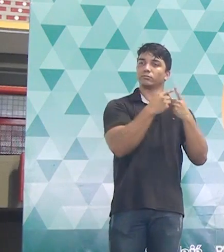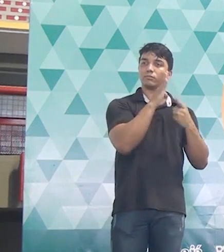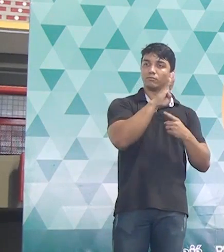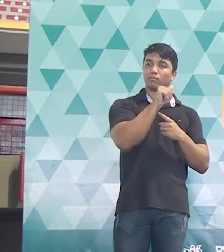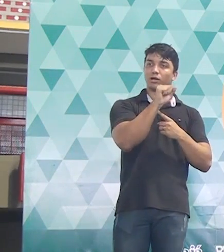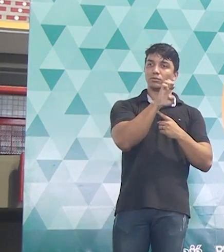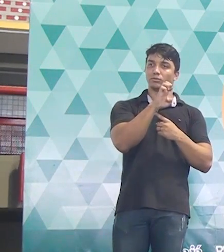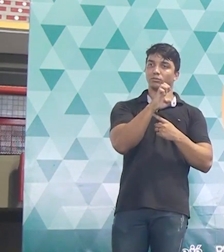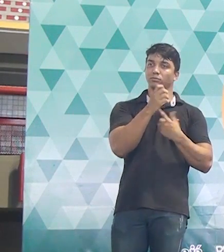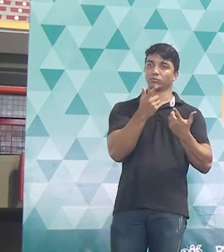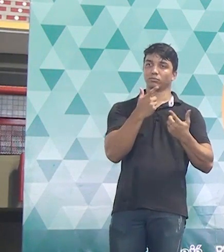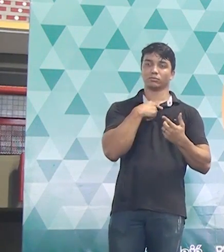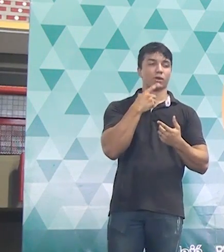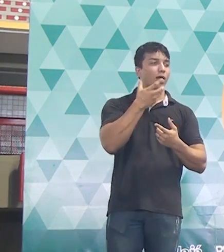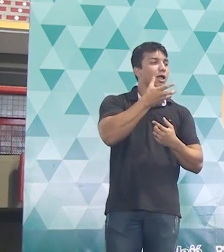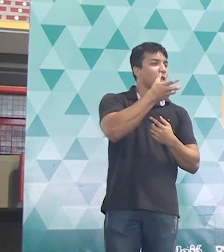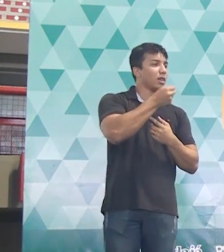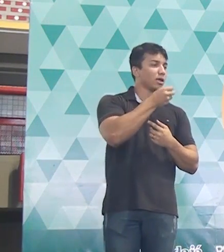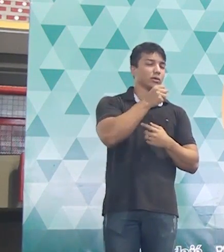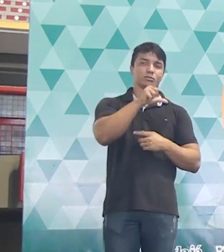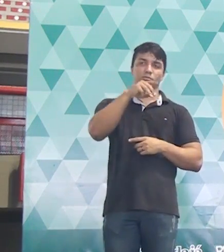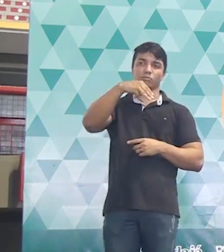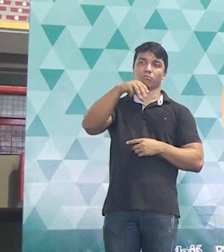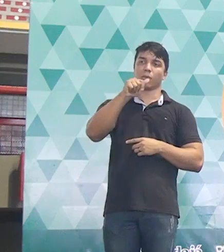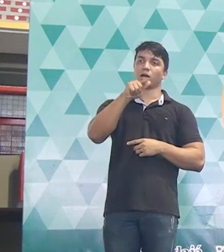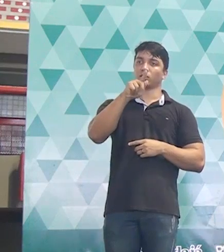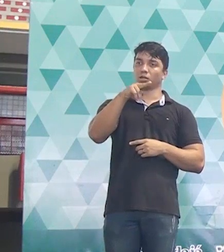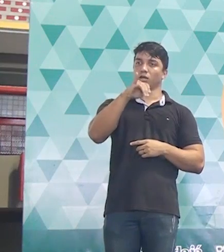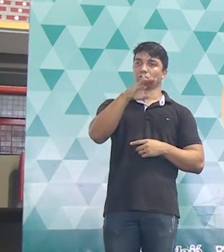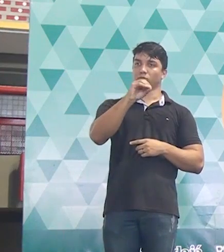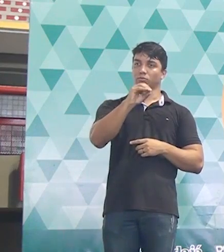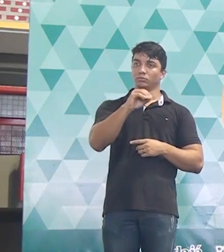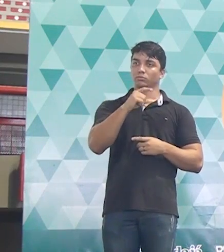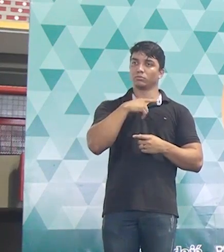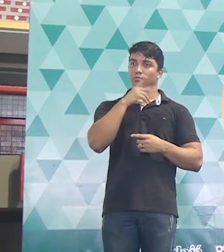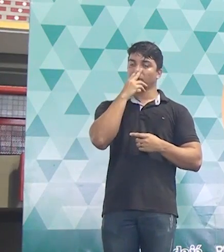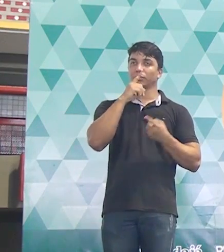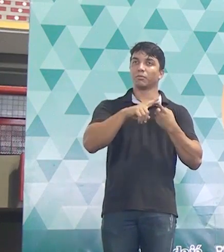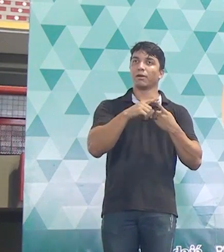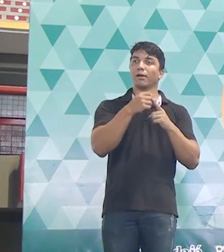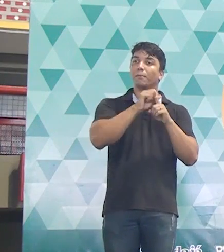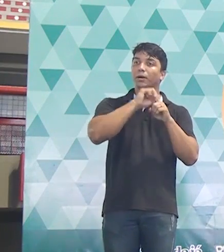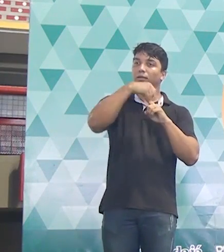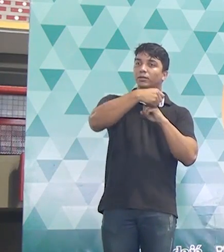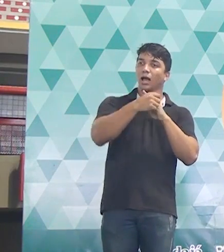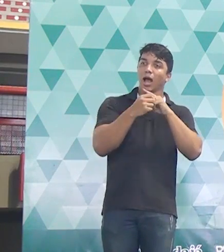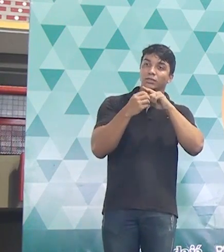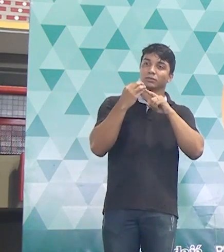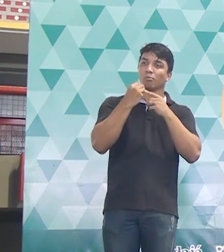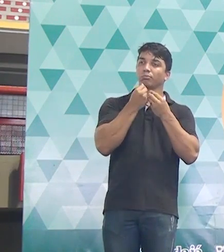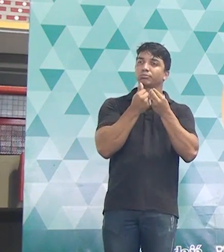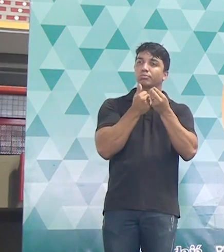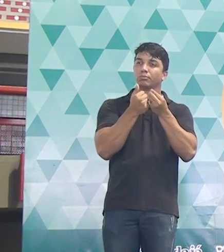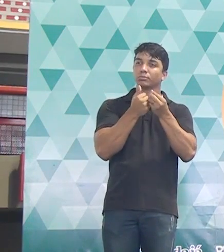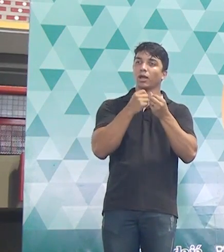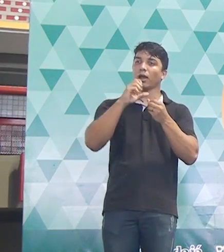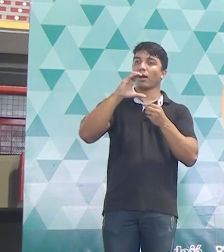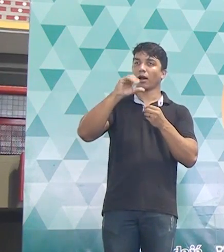leite de magnésia? Alguém aqui já mordeu uma banana ainda não muito madura? Alguém aqui já mordeu um